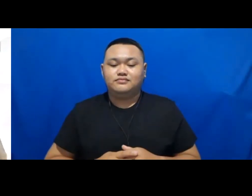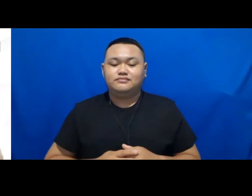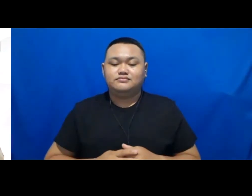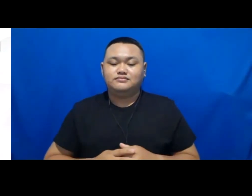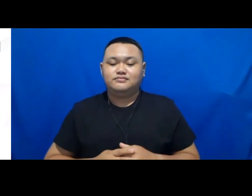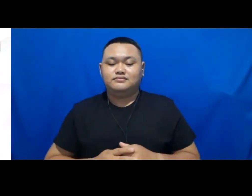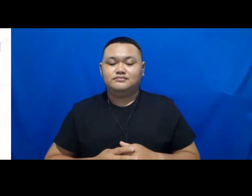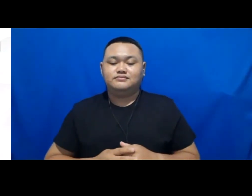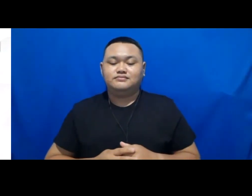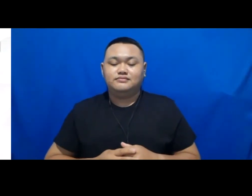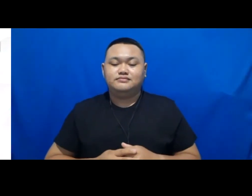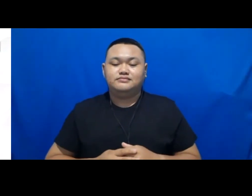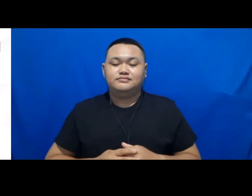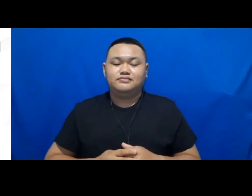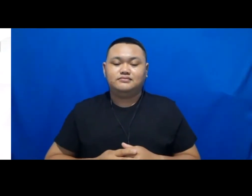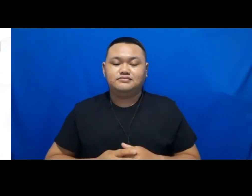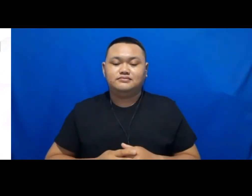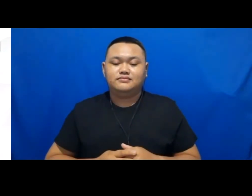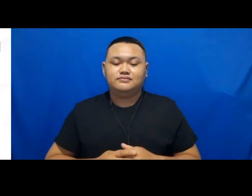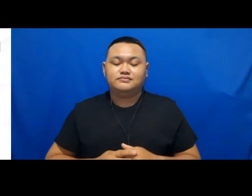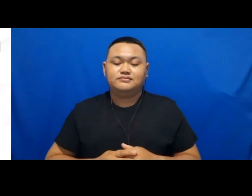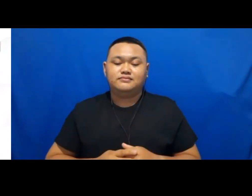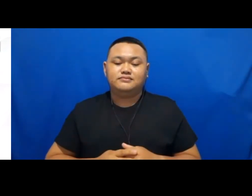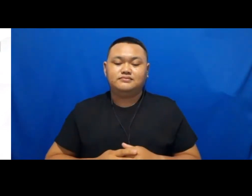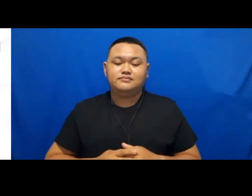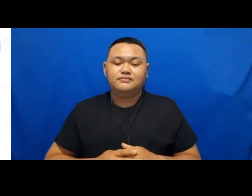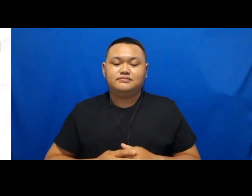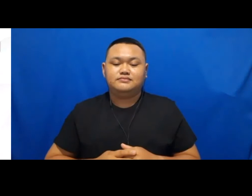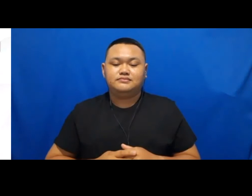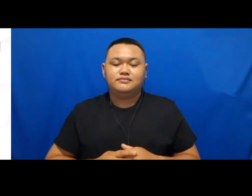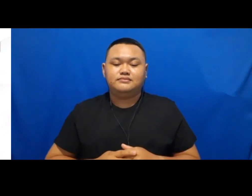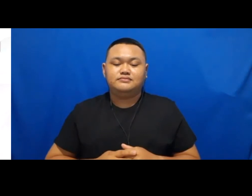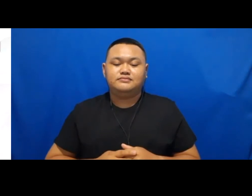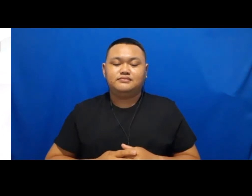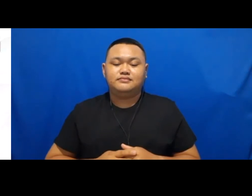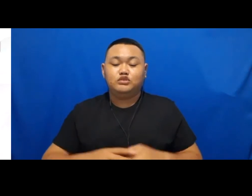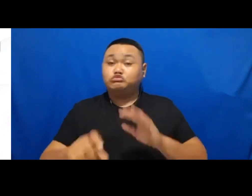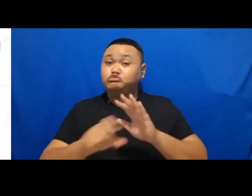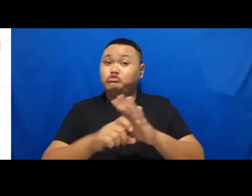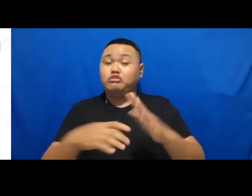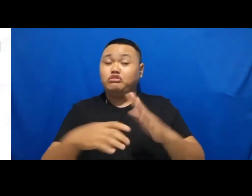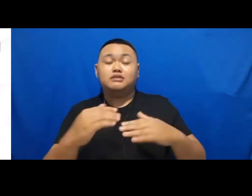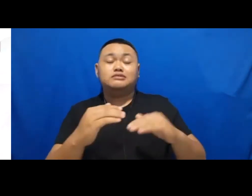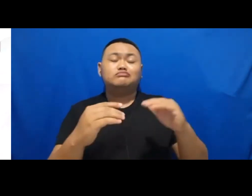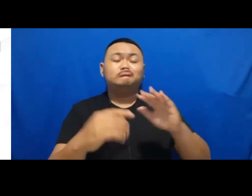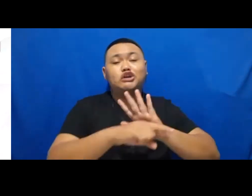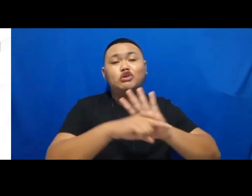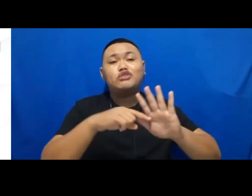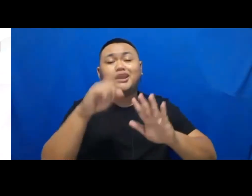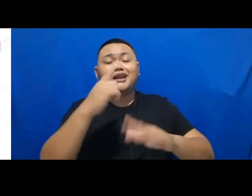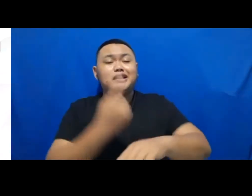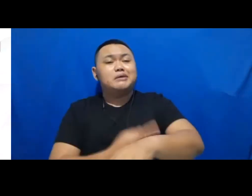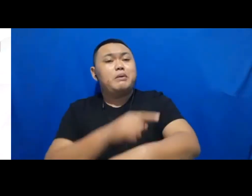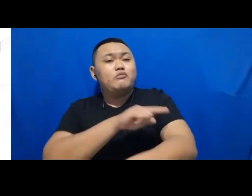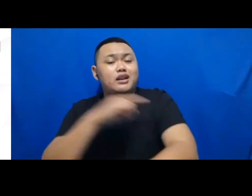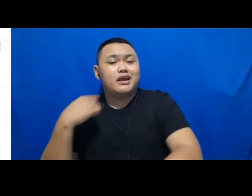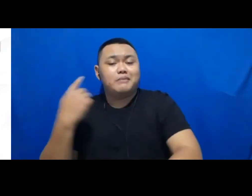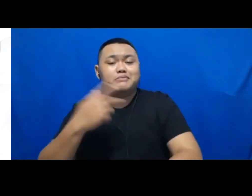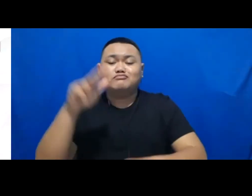bersama antara saya, guru-guru, tenaga pendidikan, dan anak-anak, bagaimana mereka untuk